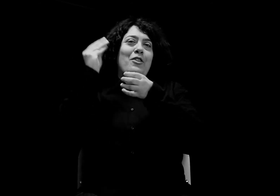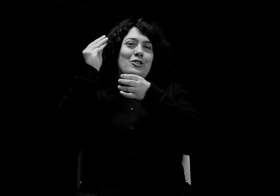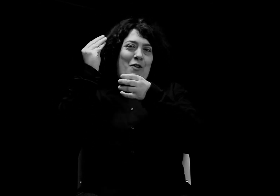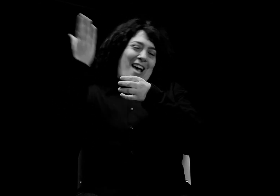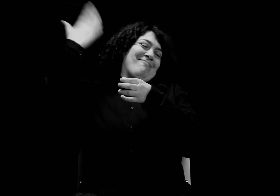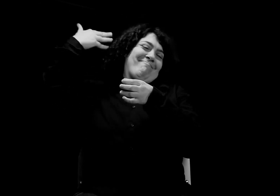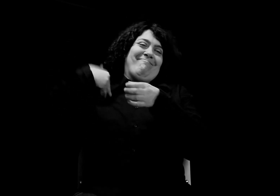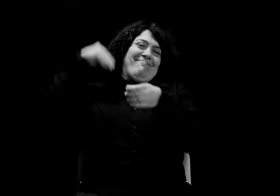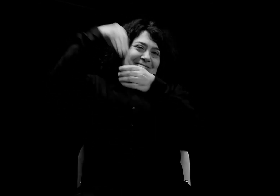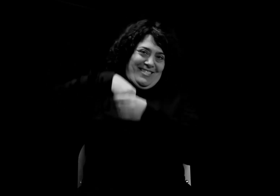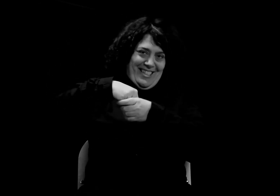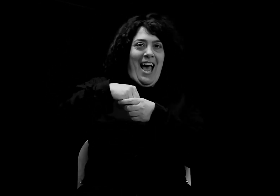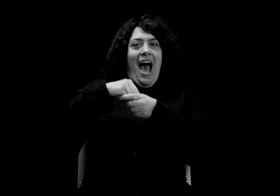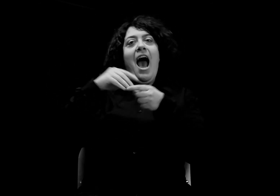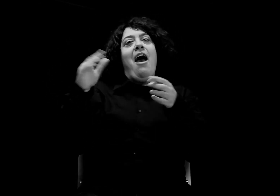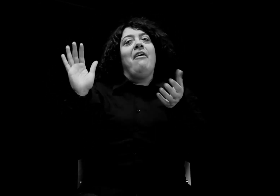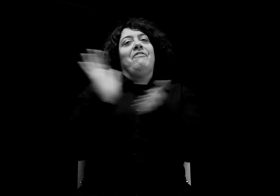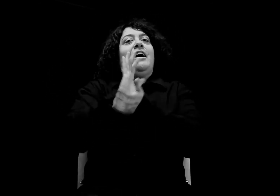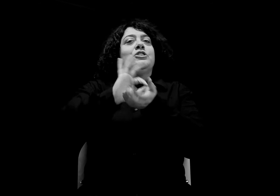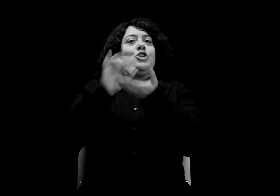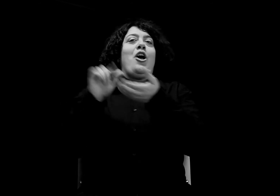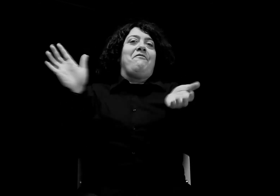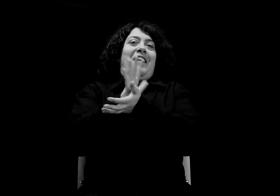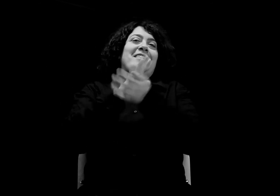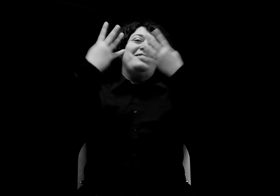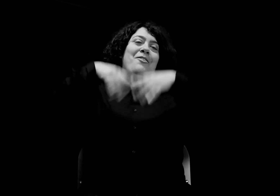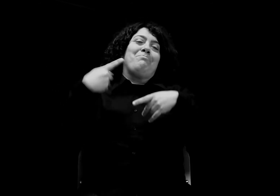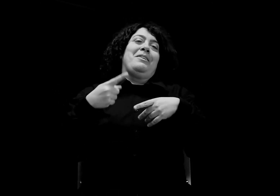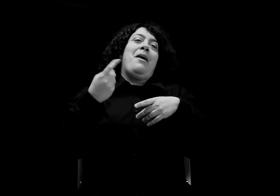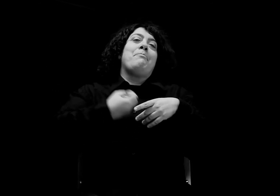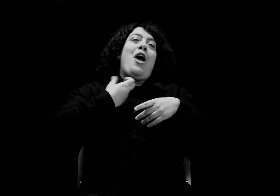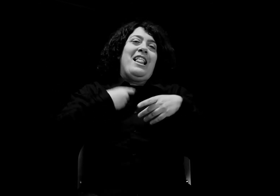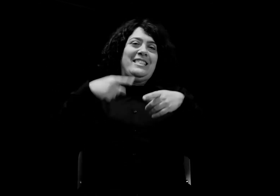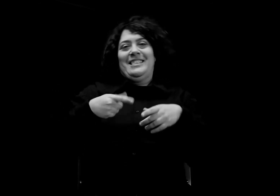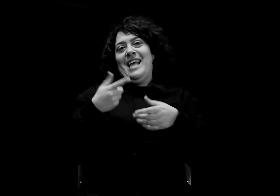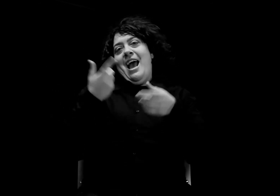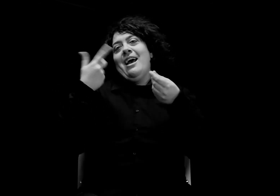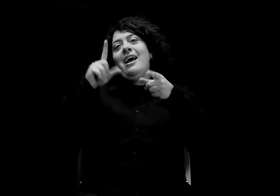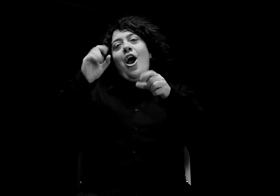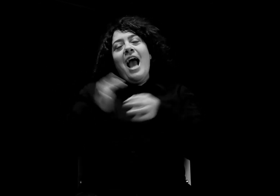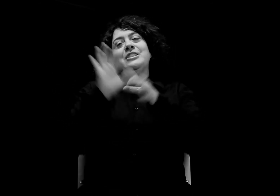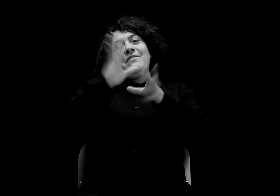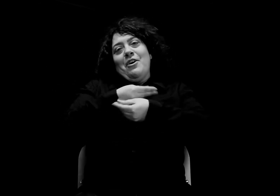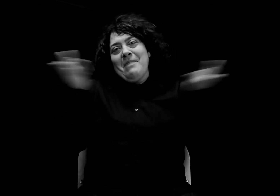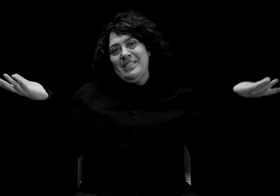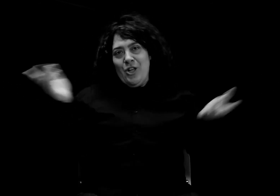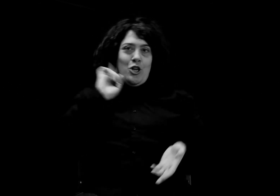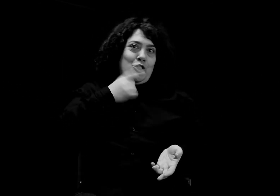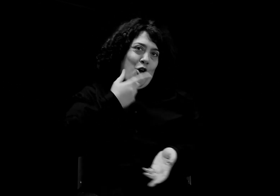esordiente cgsi comitato giovani cui aderiva per il 21 aprile era stata organizzata una festa per l'occasione avevo pensato a